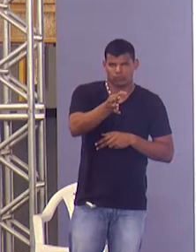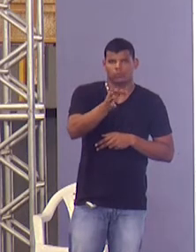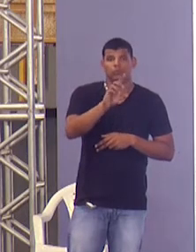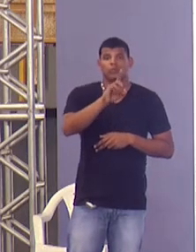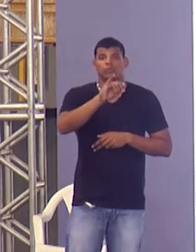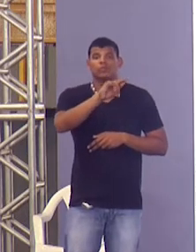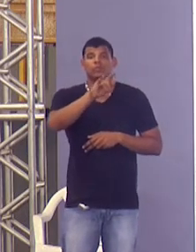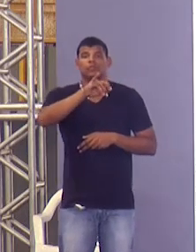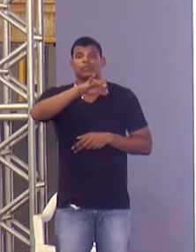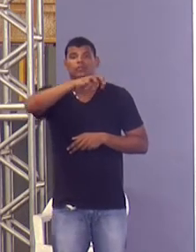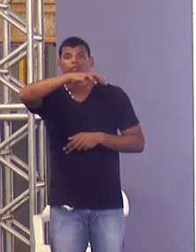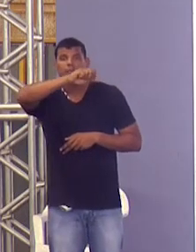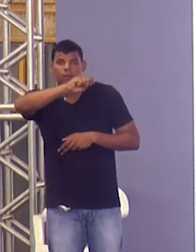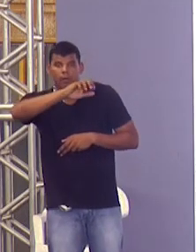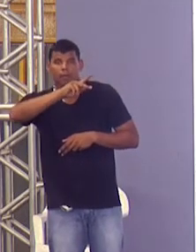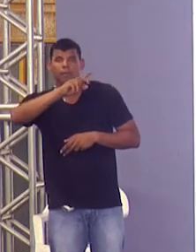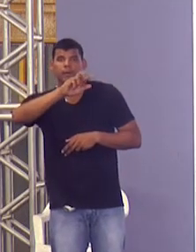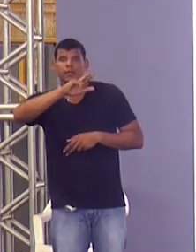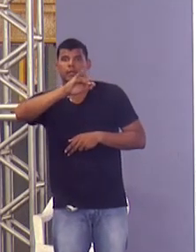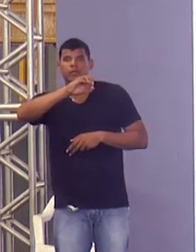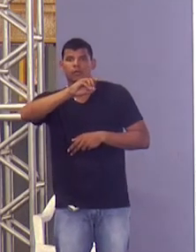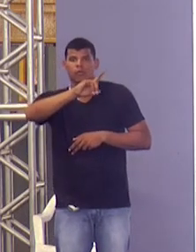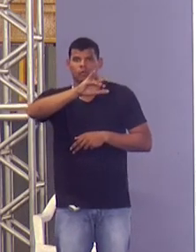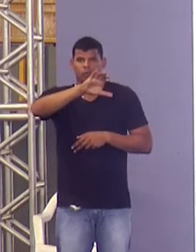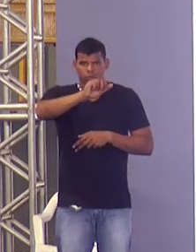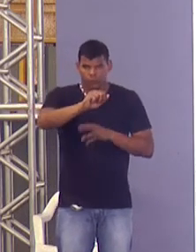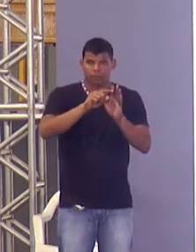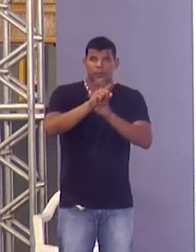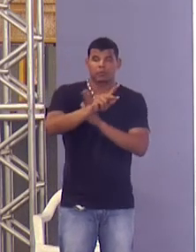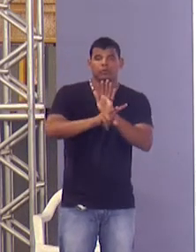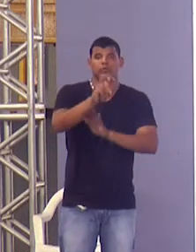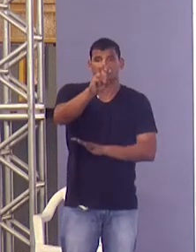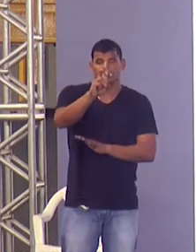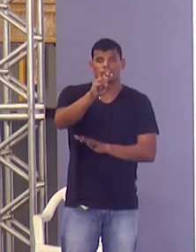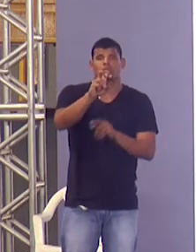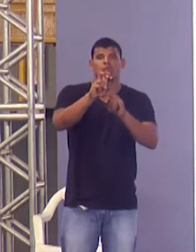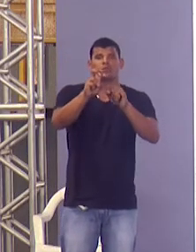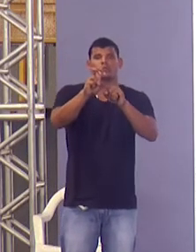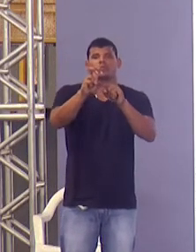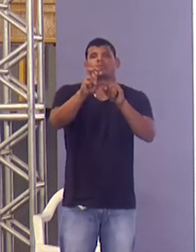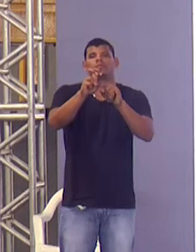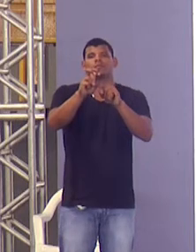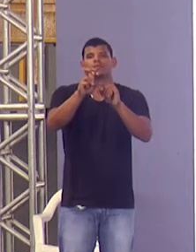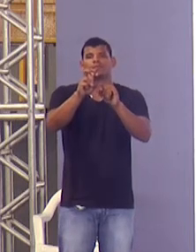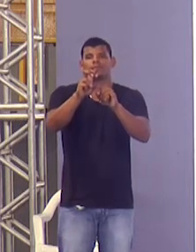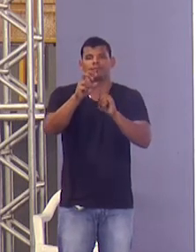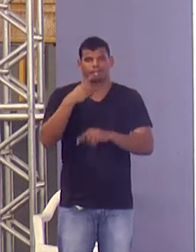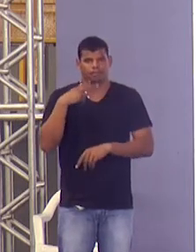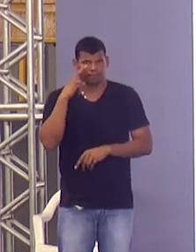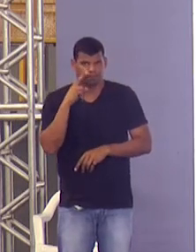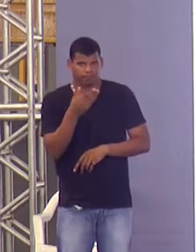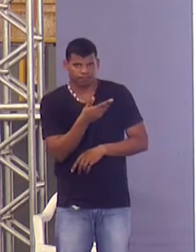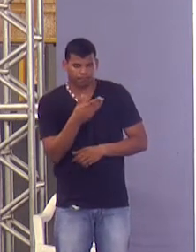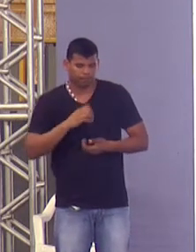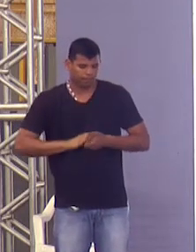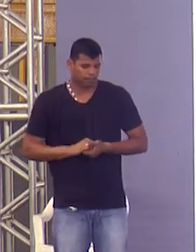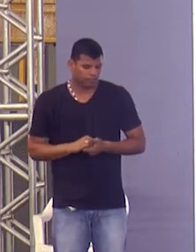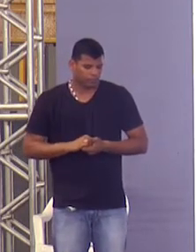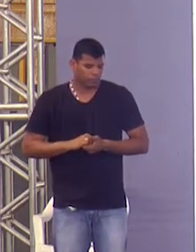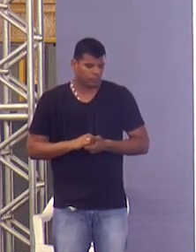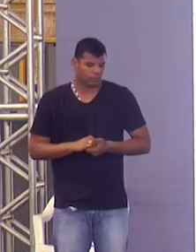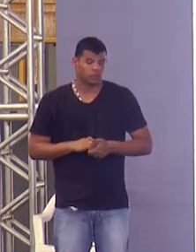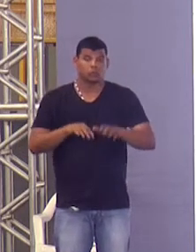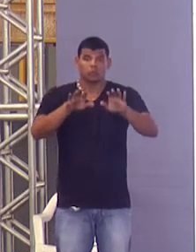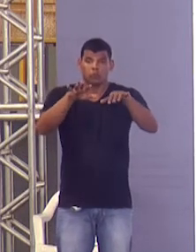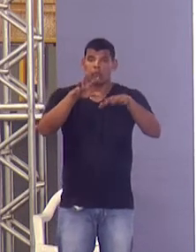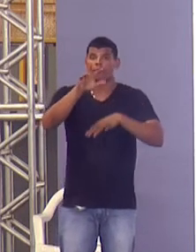É a questão de número 5, da parte dos exercícios complementares. A gente vai